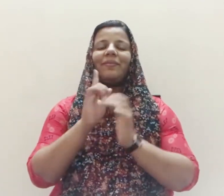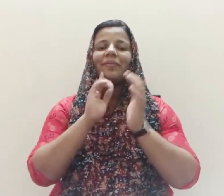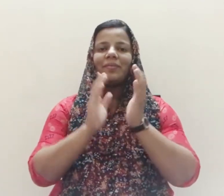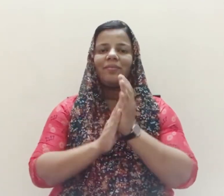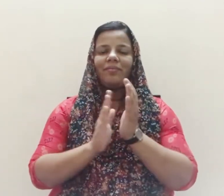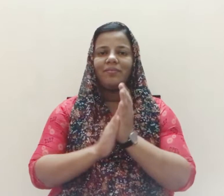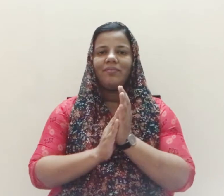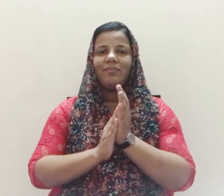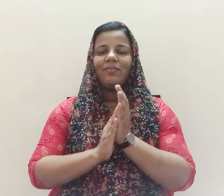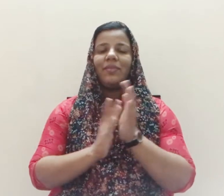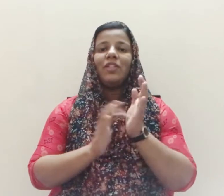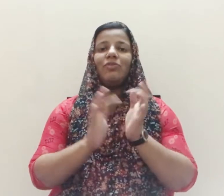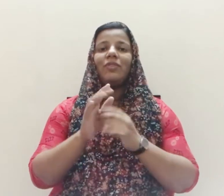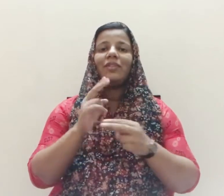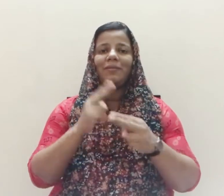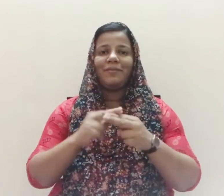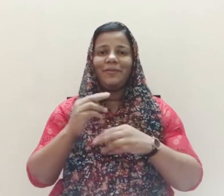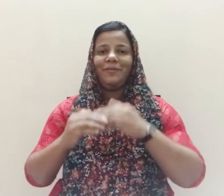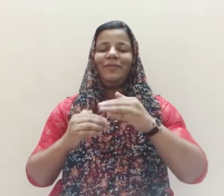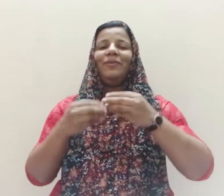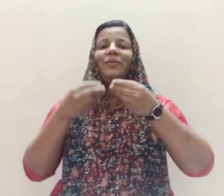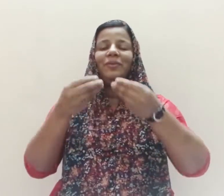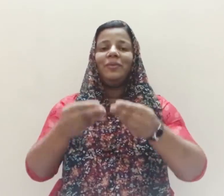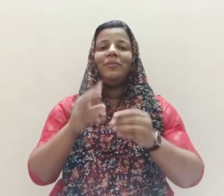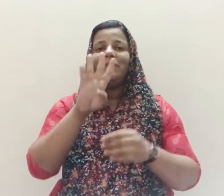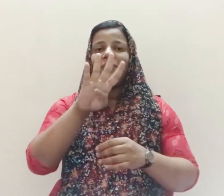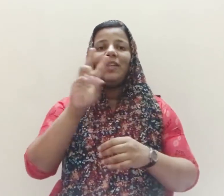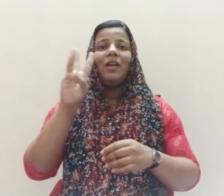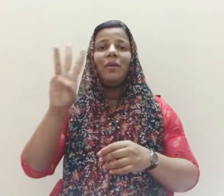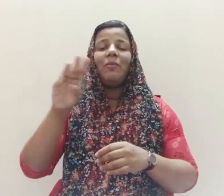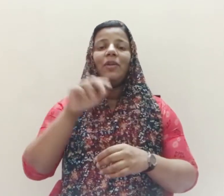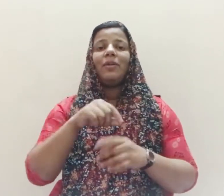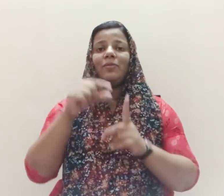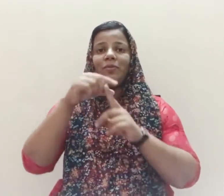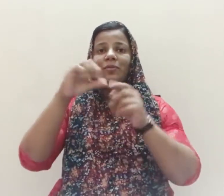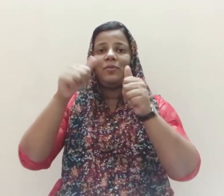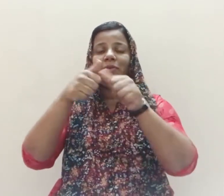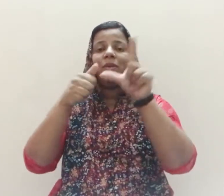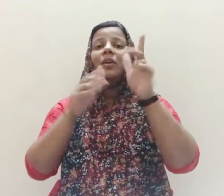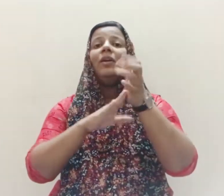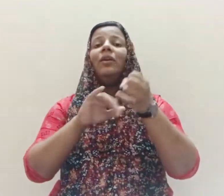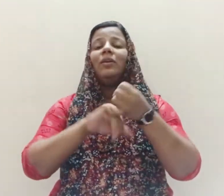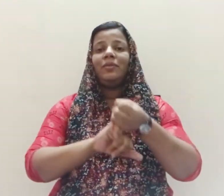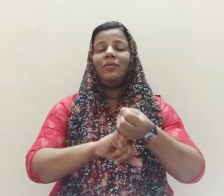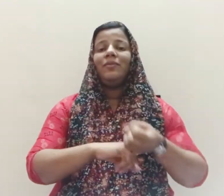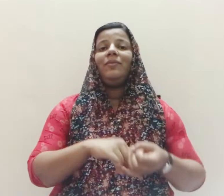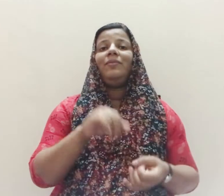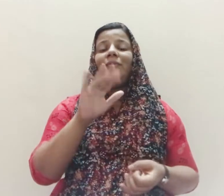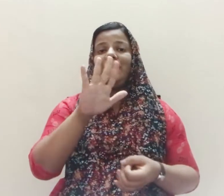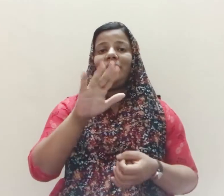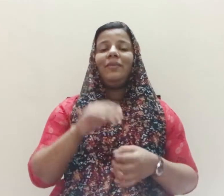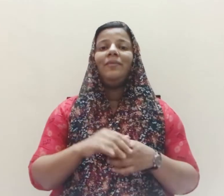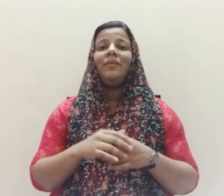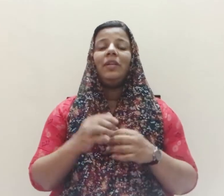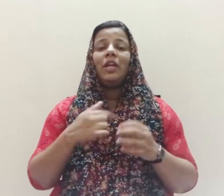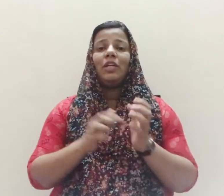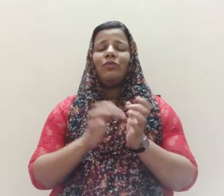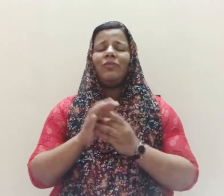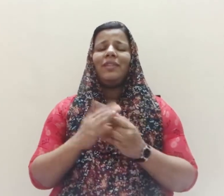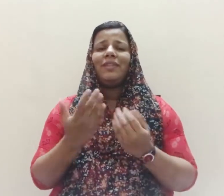സ്തുതിക്കുന്നു, ഞങ്ങളങ്ങേ വാഴ്ത്തുന്നു കർത്താവേ. 43-ാം സങ്കീർത്തനം അതിൻ്റെ 4-ഉം 5-ഉം വാക്യങ്ങളിൽ ഇങ്ങനെയാണ് പറയുന്നത്: ഞാൻ എൻ്റെ ദൈവത്തിൻ്റെ പീഠത്തിങ്കിലേക്ക്,